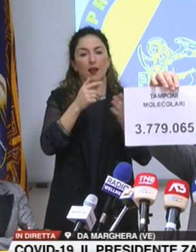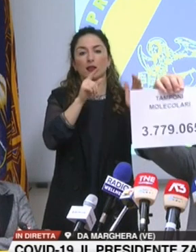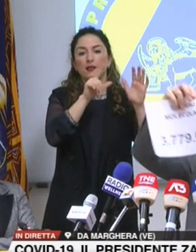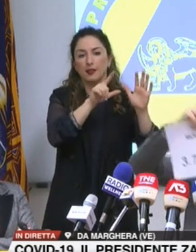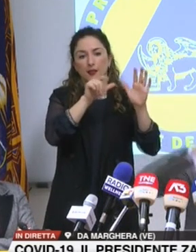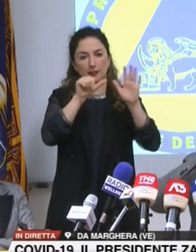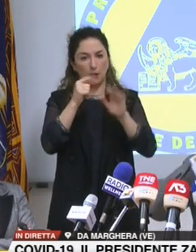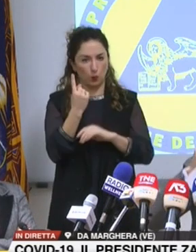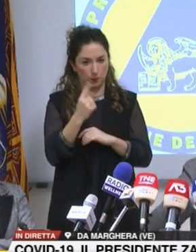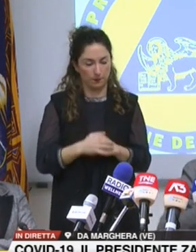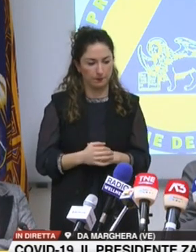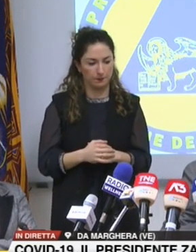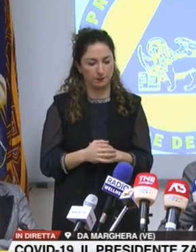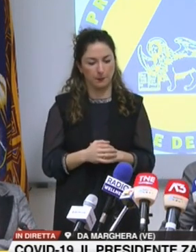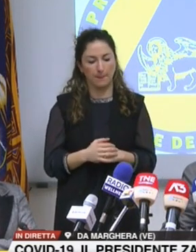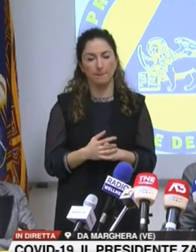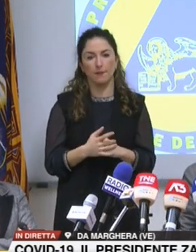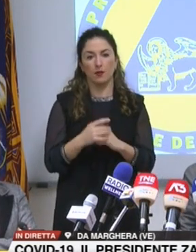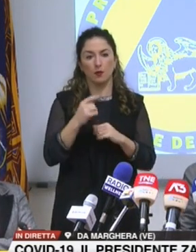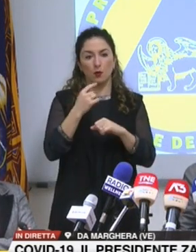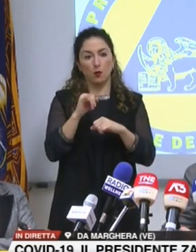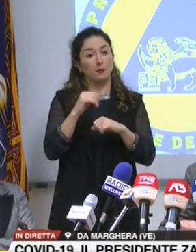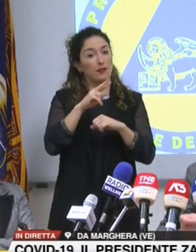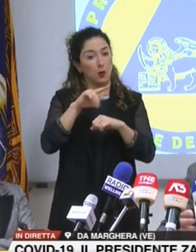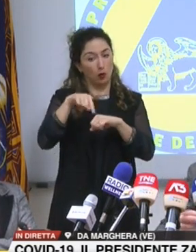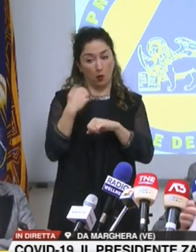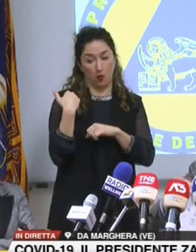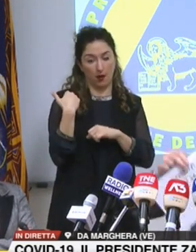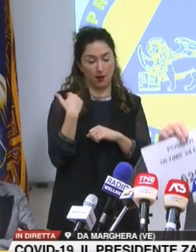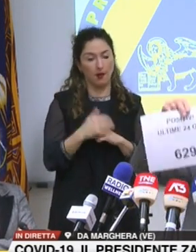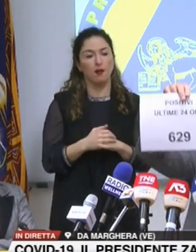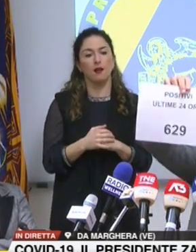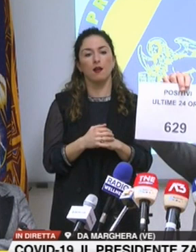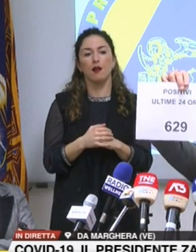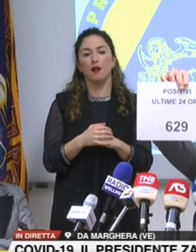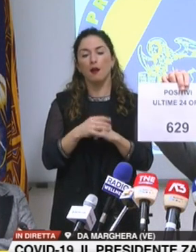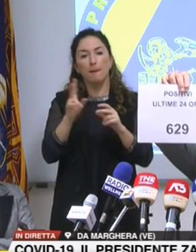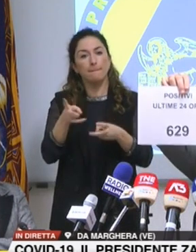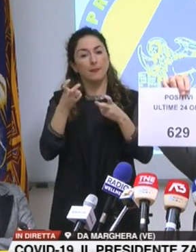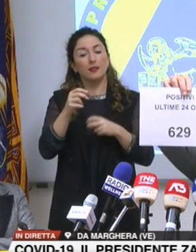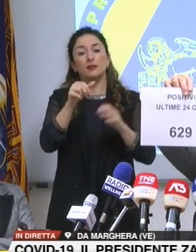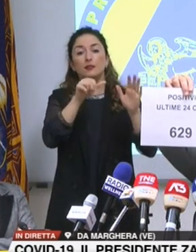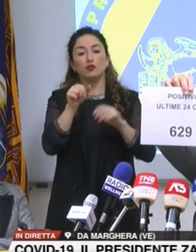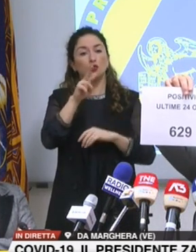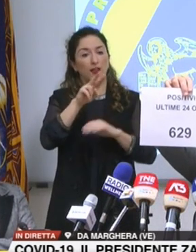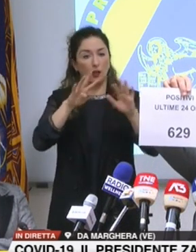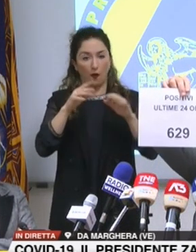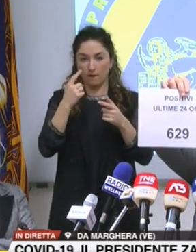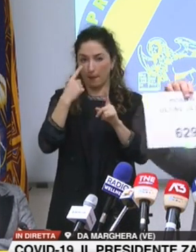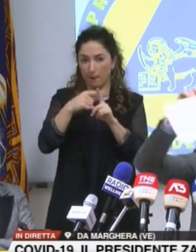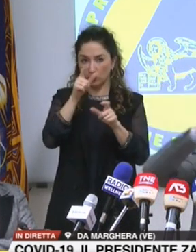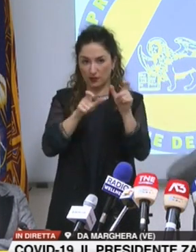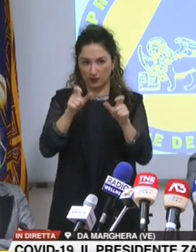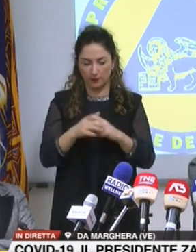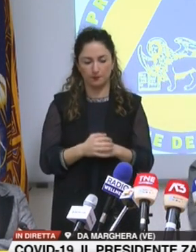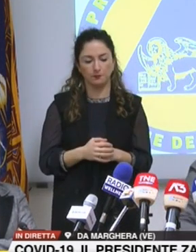2.668.761. Nelle ultime 24 ore abbiamo rilevato 629 positivi.